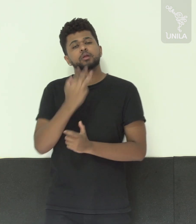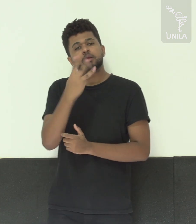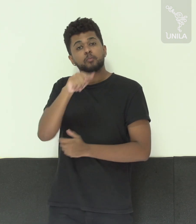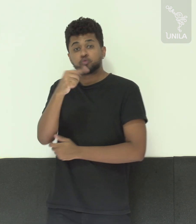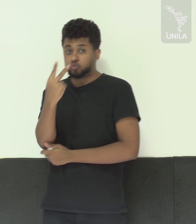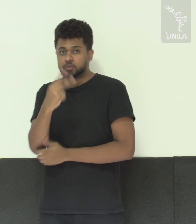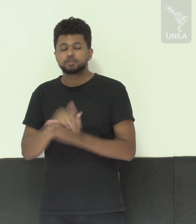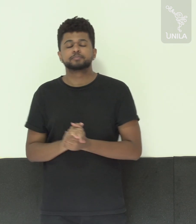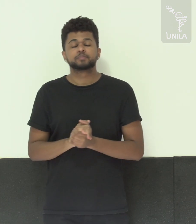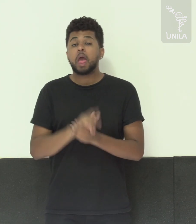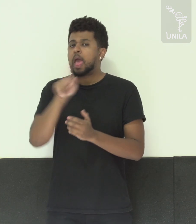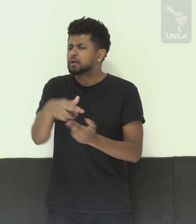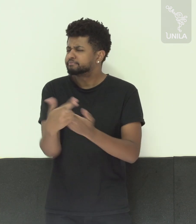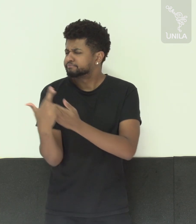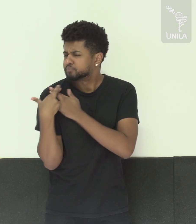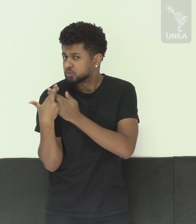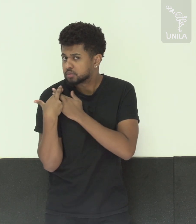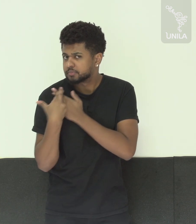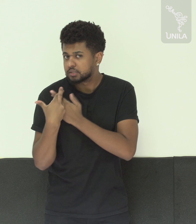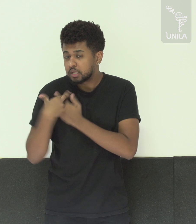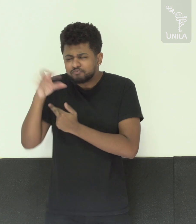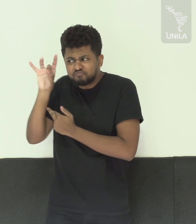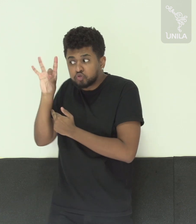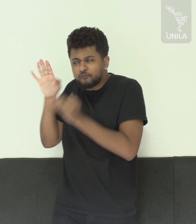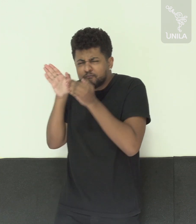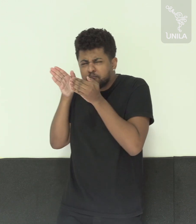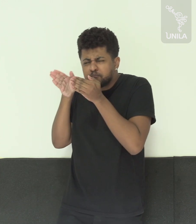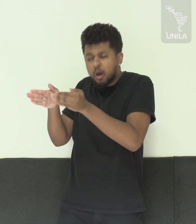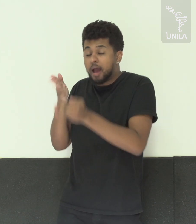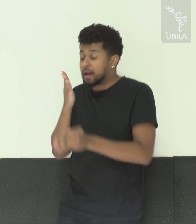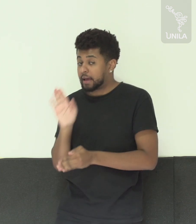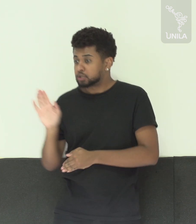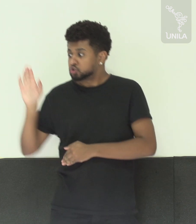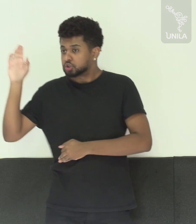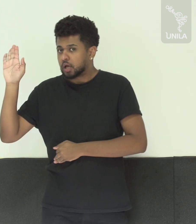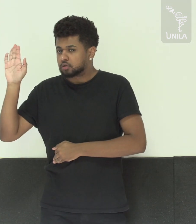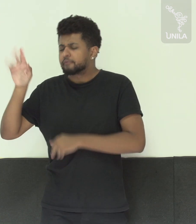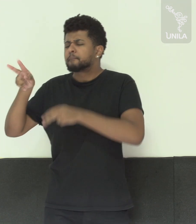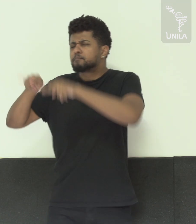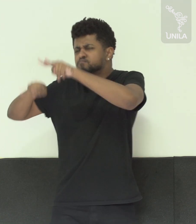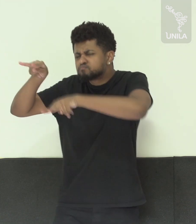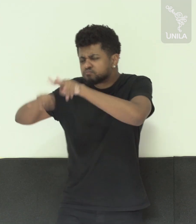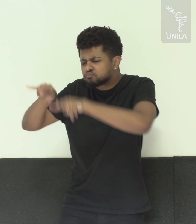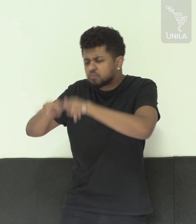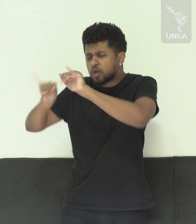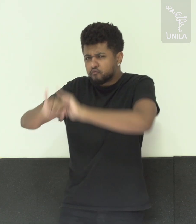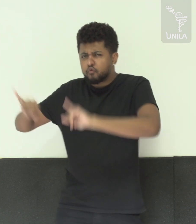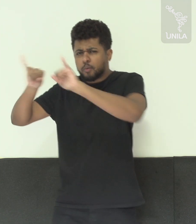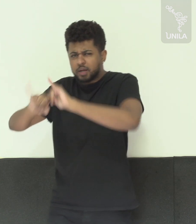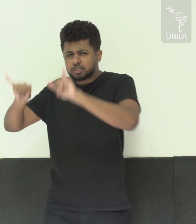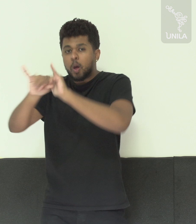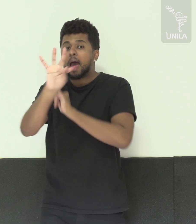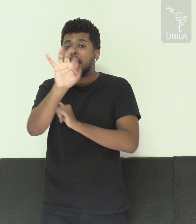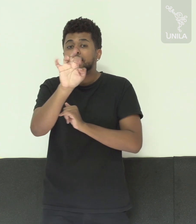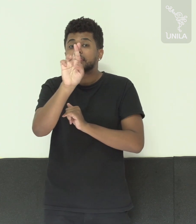3.2. É de responsabilidade exclusiva do candidato verificar as informações constantes no termo